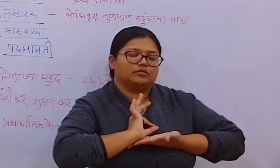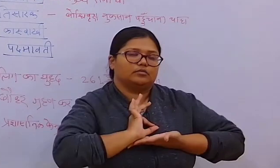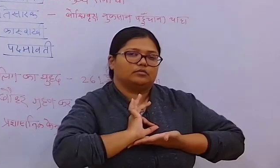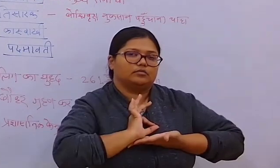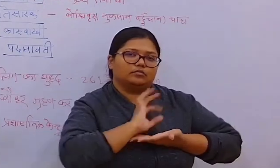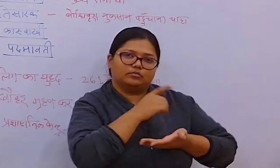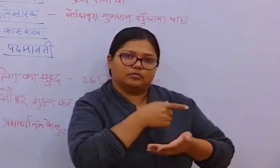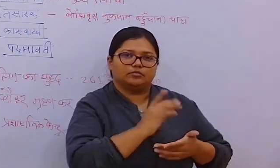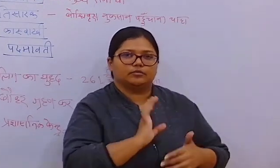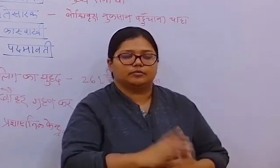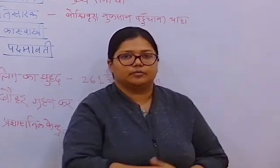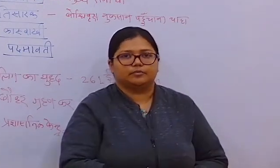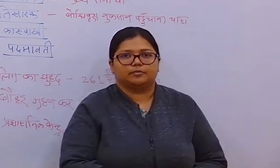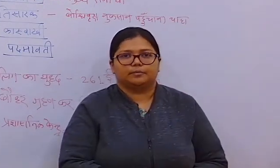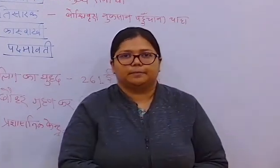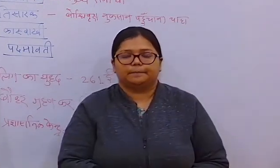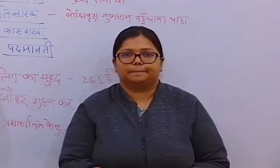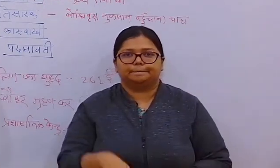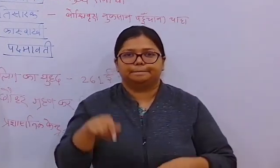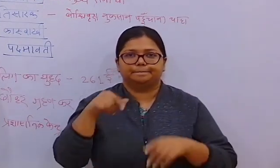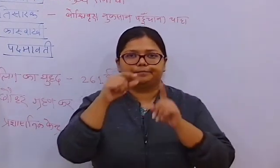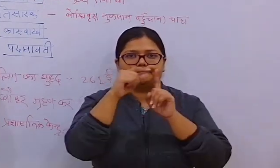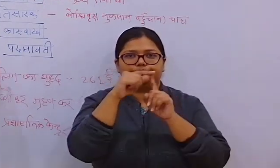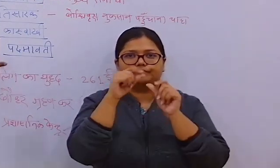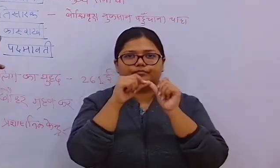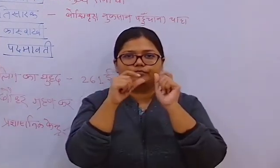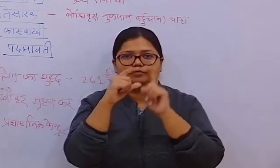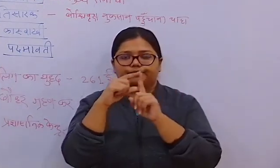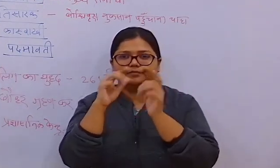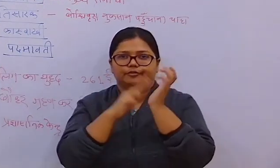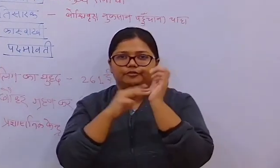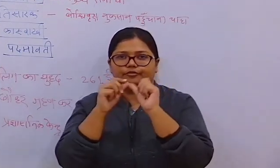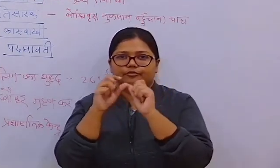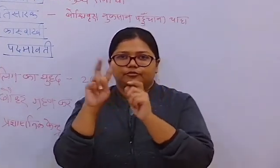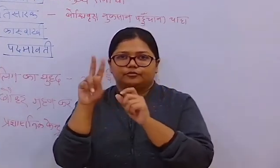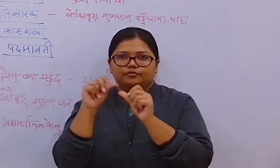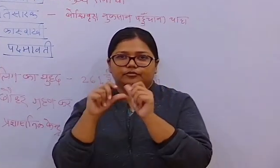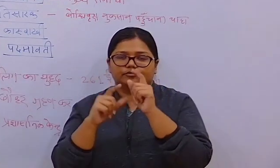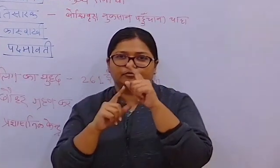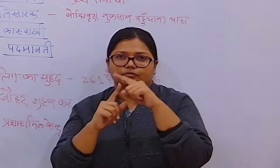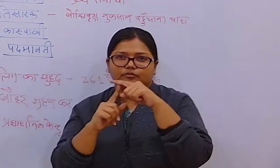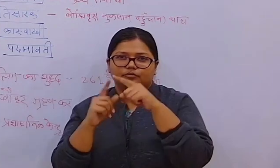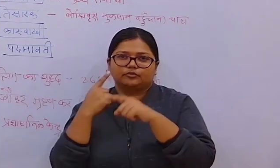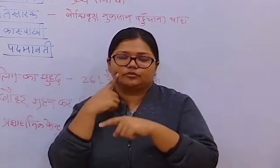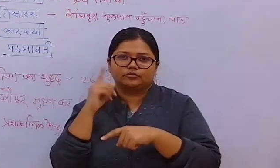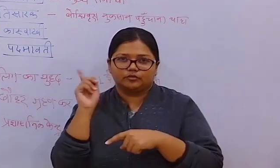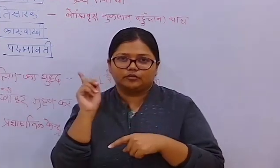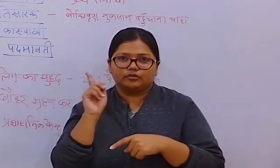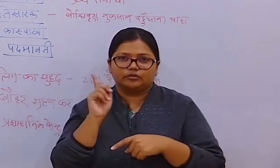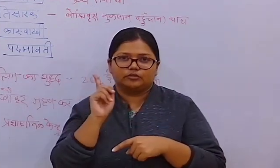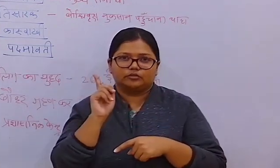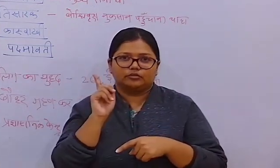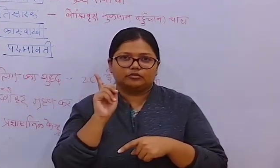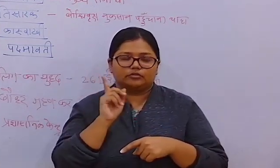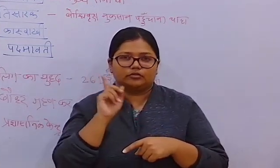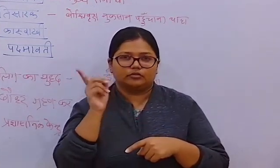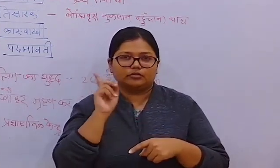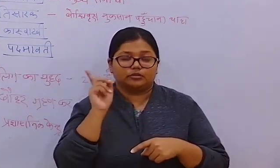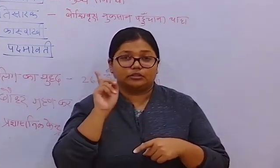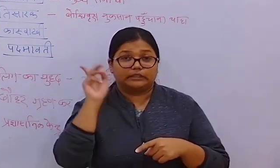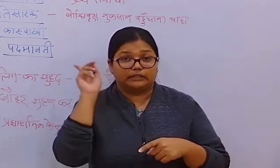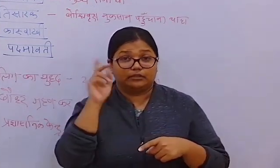नहीं है, वो वाली पद्मावती अलग है, ठीक है, इनका नाम पद्मावती था, जो मलिक मोहम्मद जायसी की कथा की